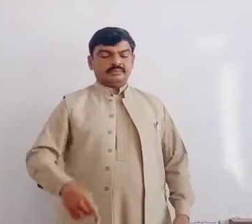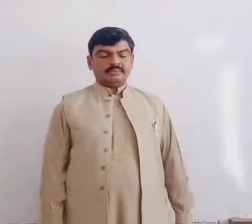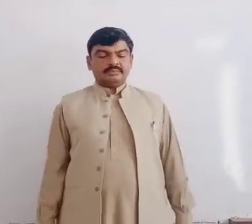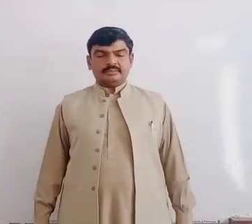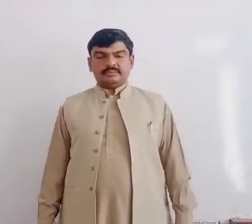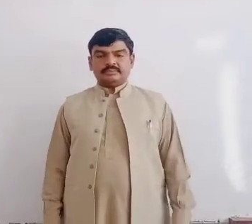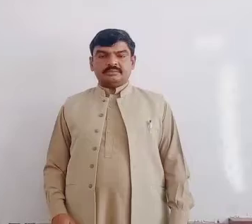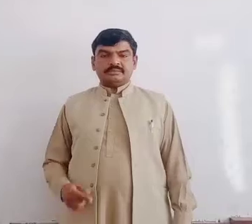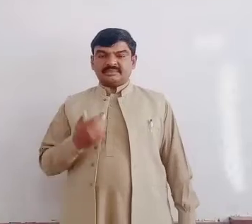निकल,